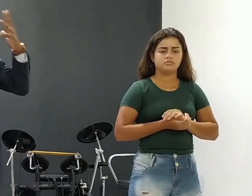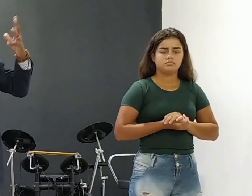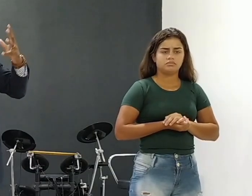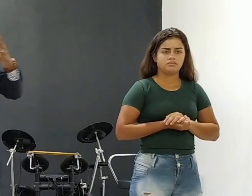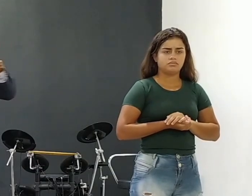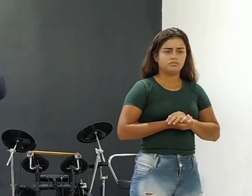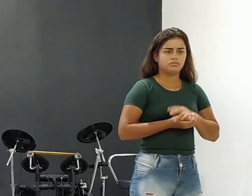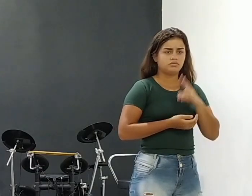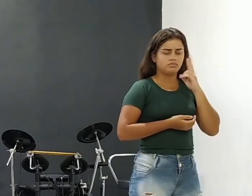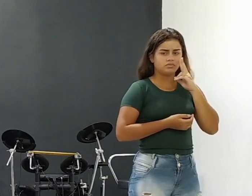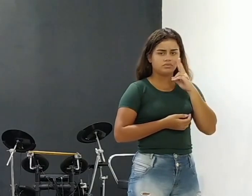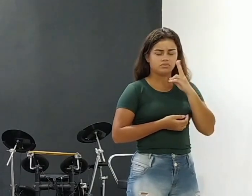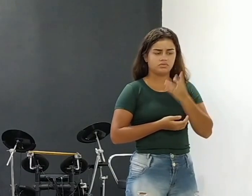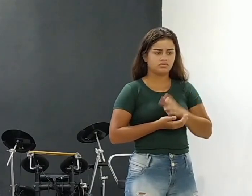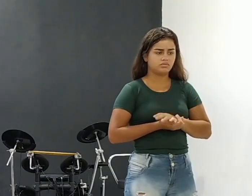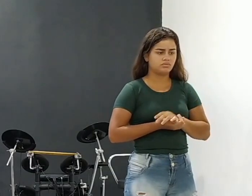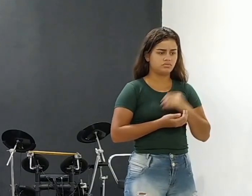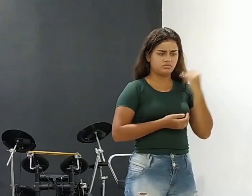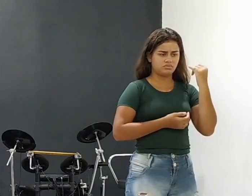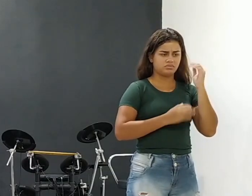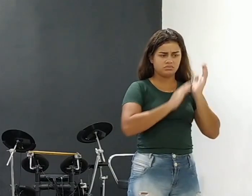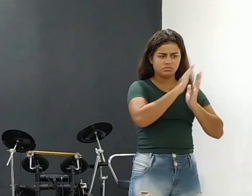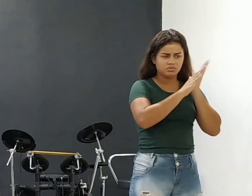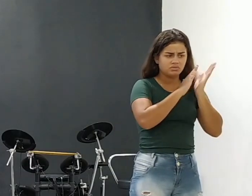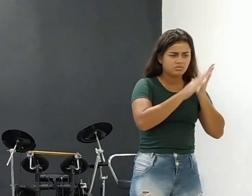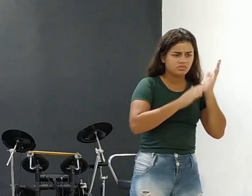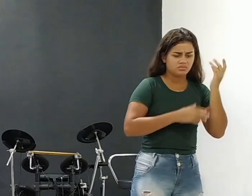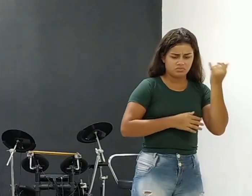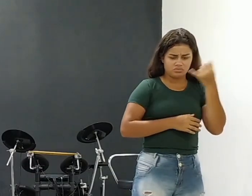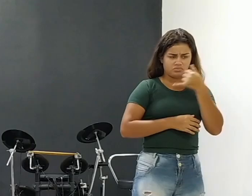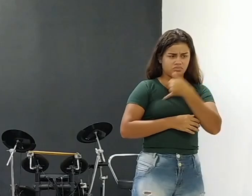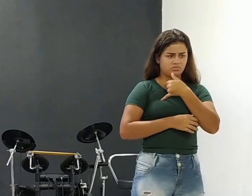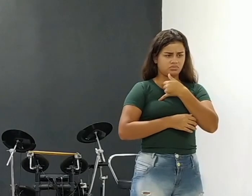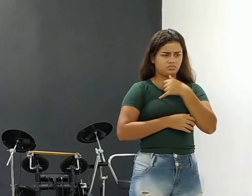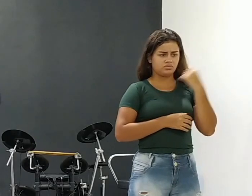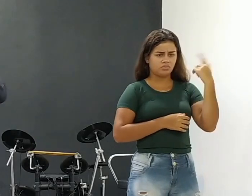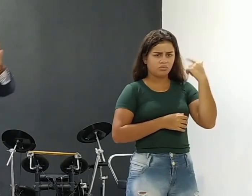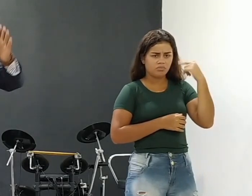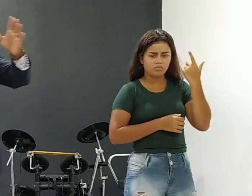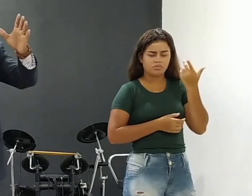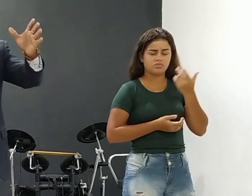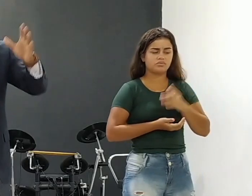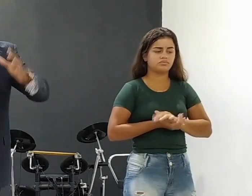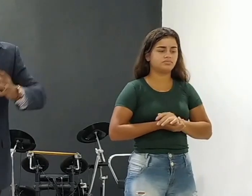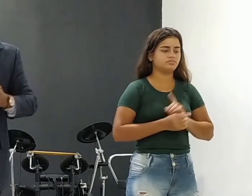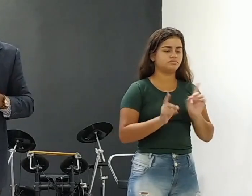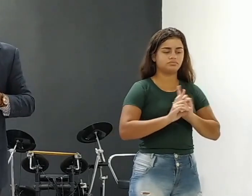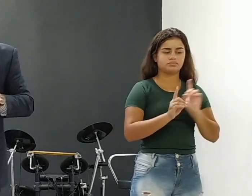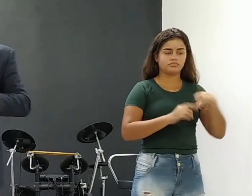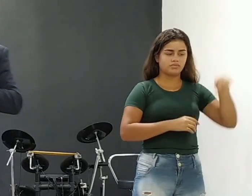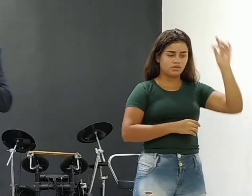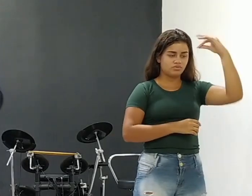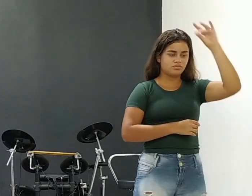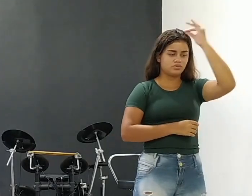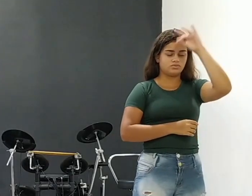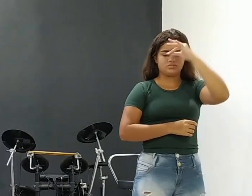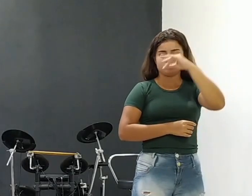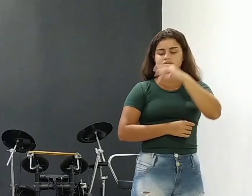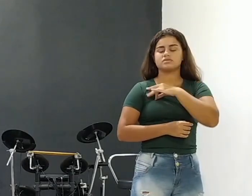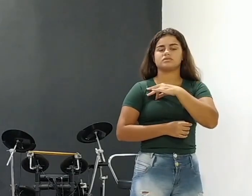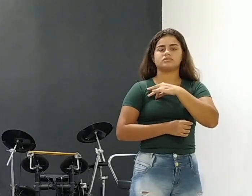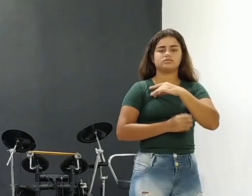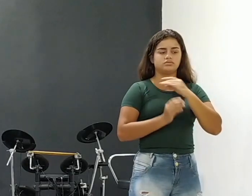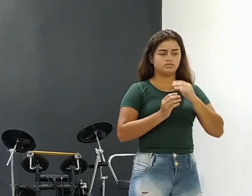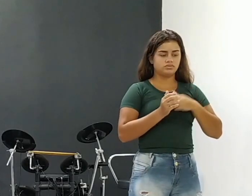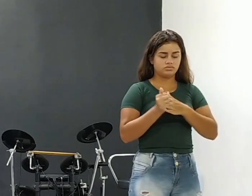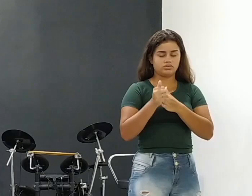está falando comigo aqui? Será que eu estou ficando louco? Não, é o Espírito Santo falando para você, te dando direção,